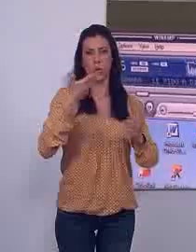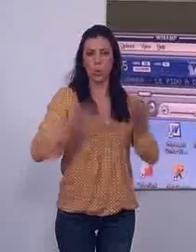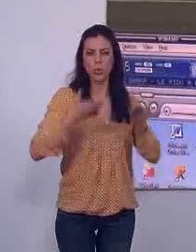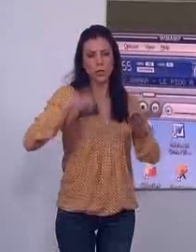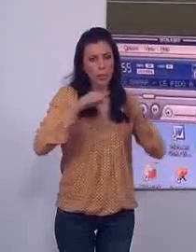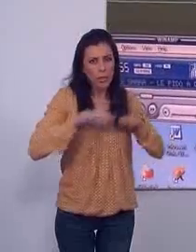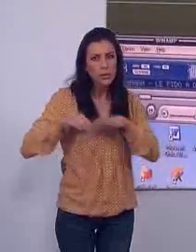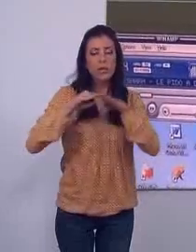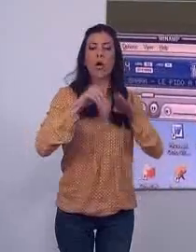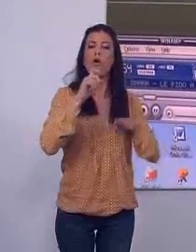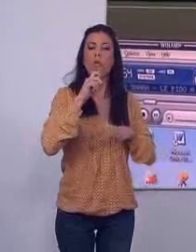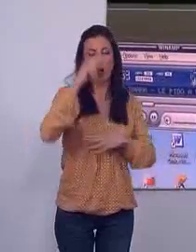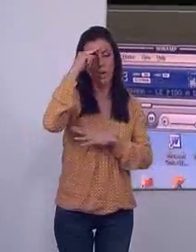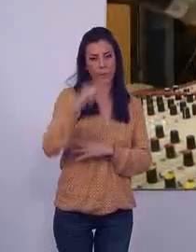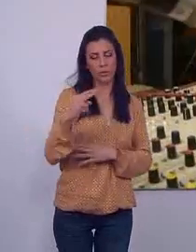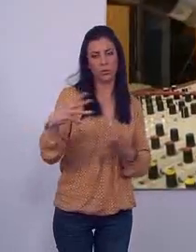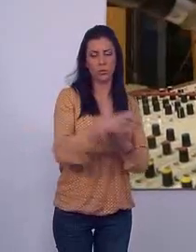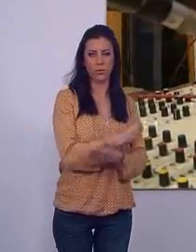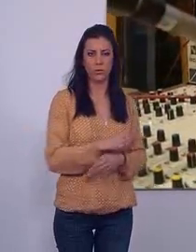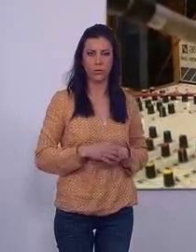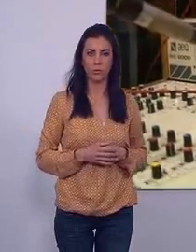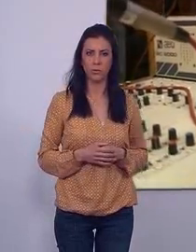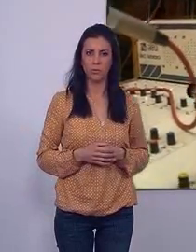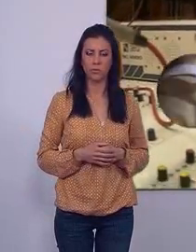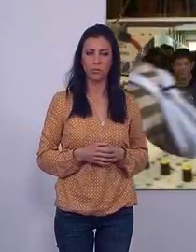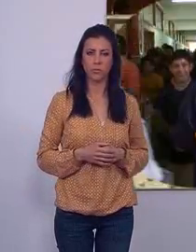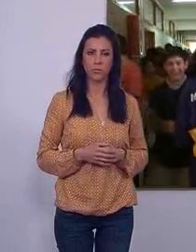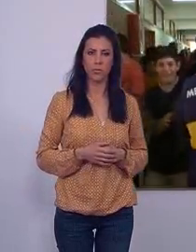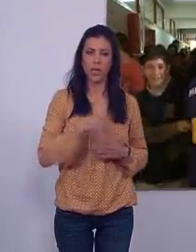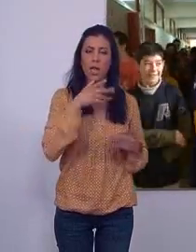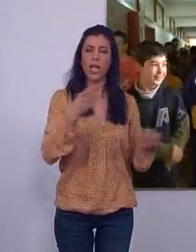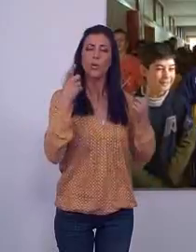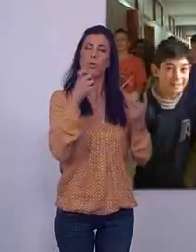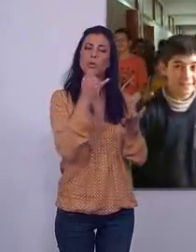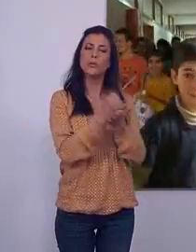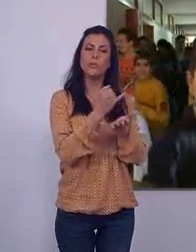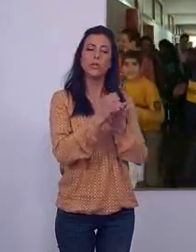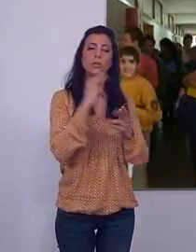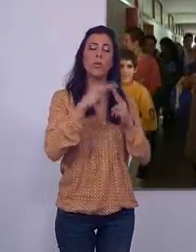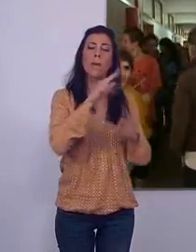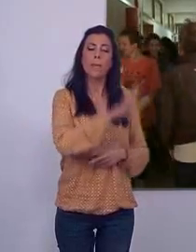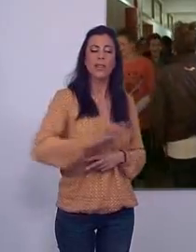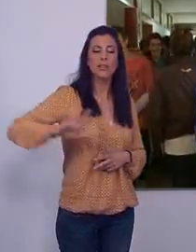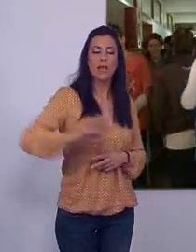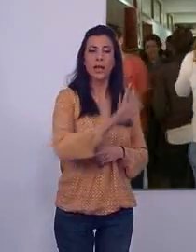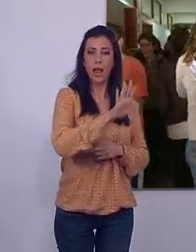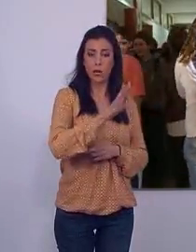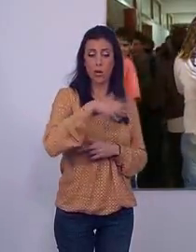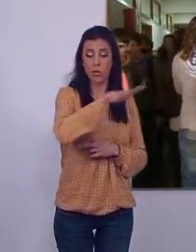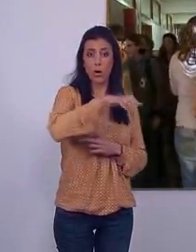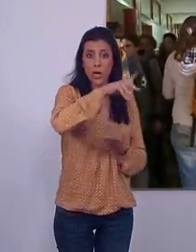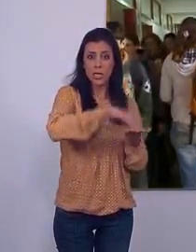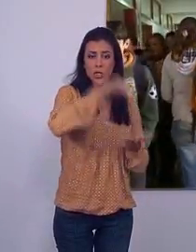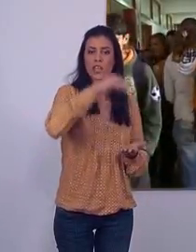y equitativo con el respeto a los demás como seña los alumnos del iii se mediterráneo